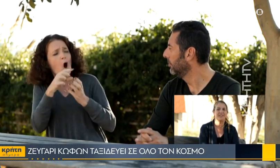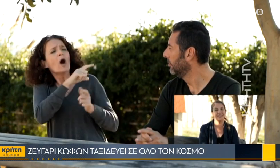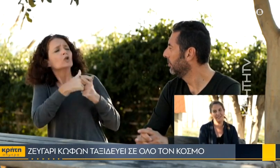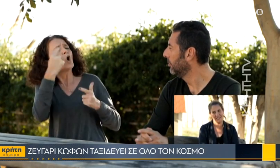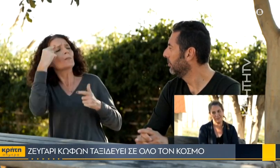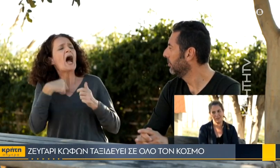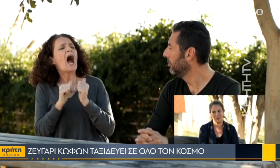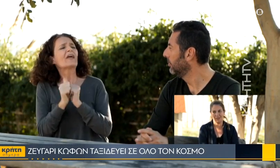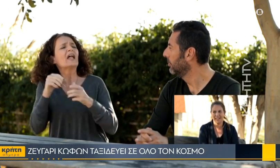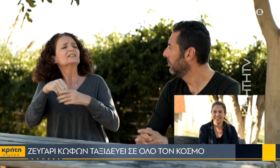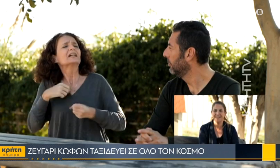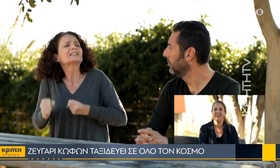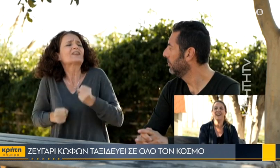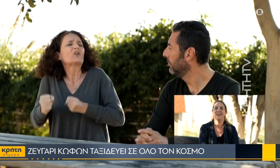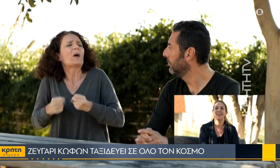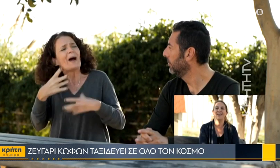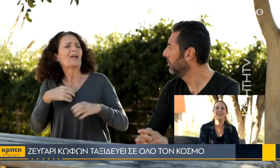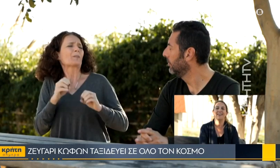καταλαβαίνετε, υπήρχε αντίδραση από την οικογένεια.